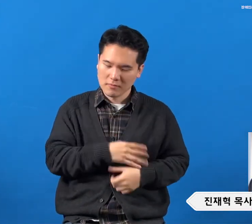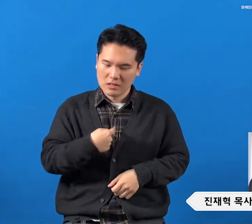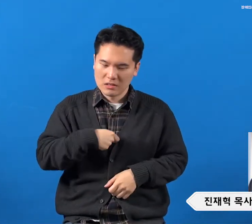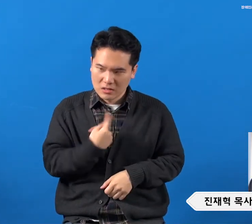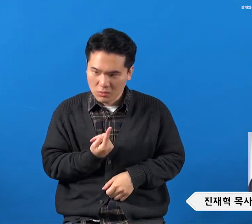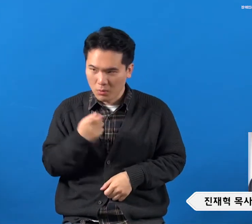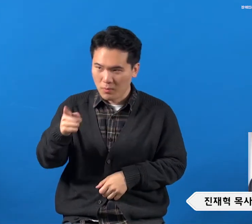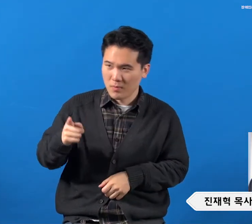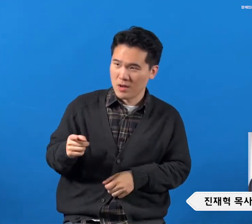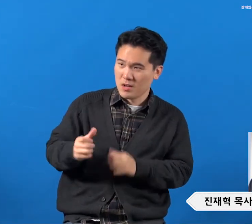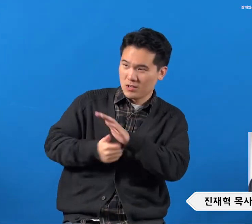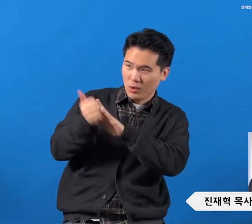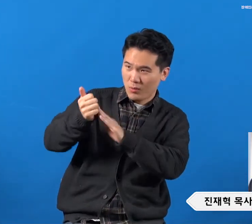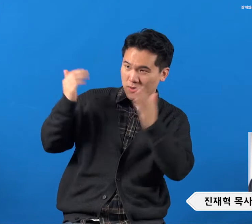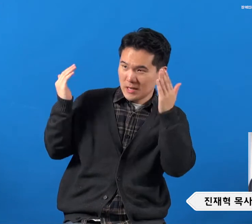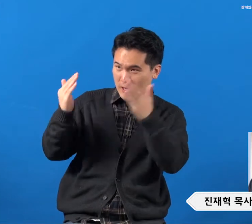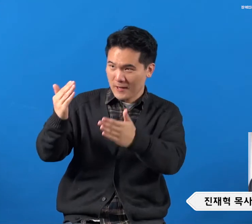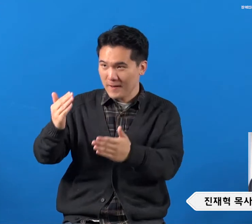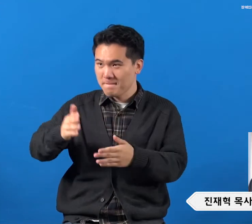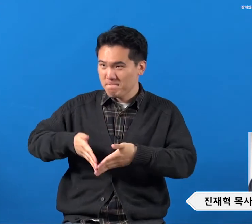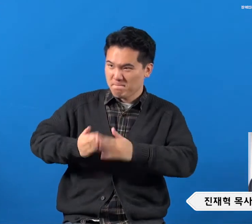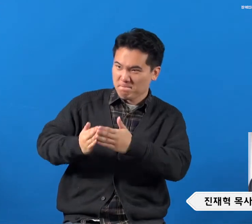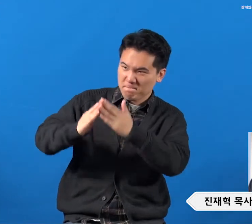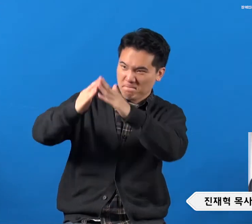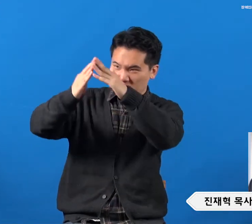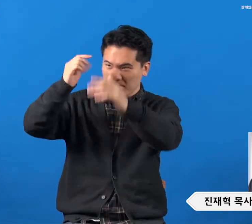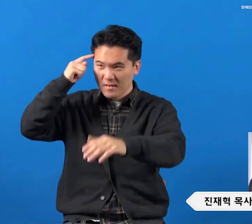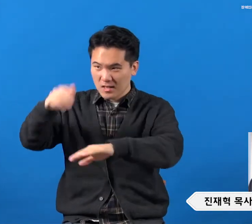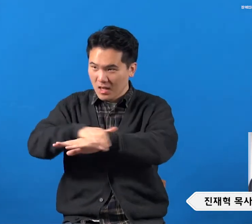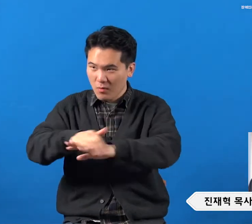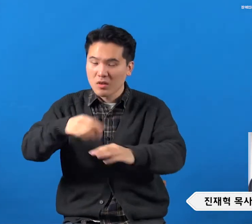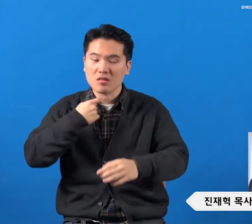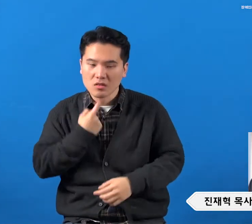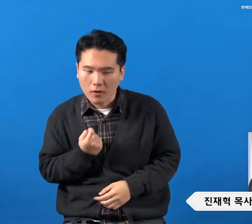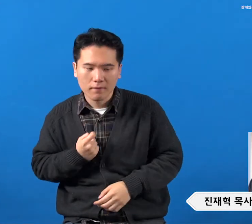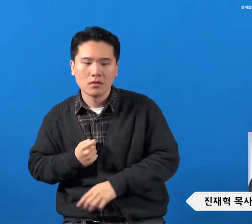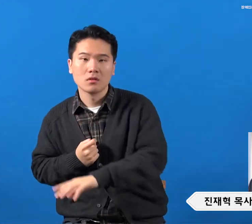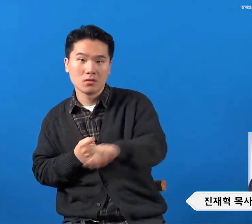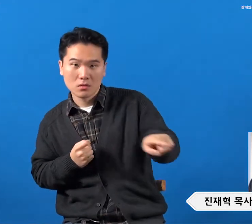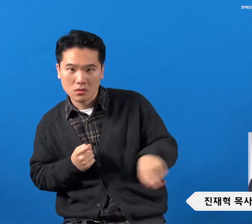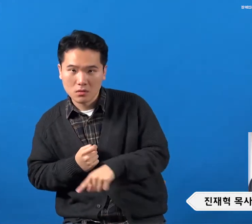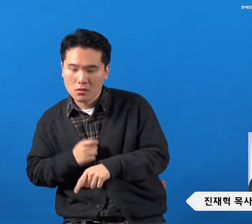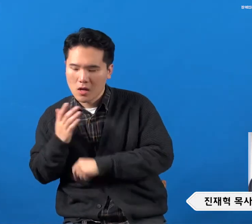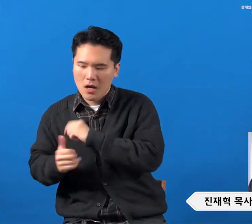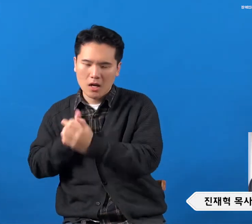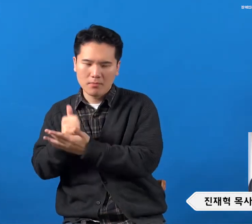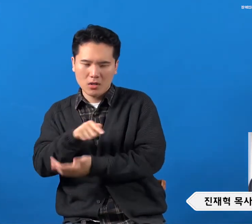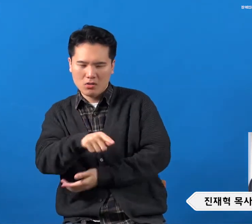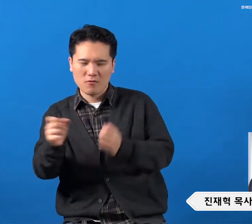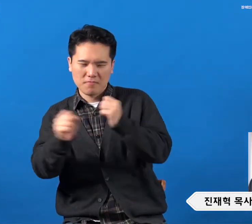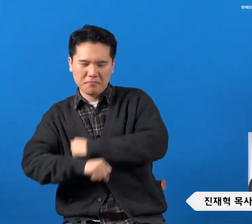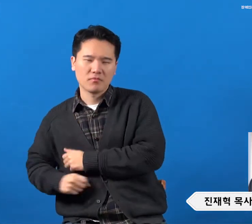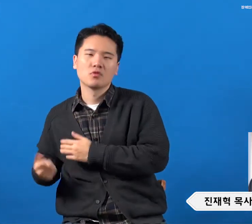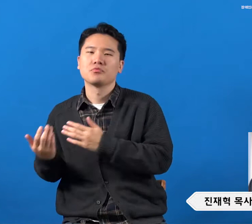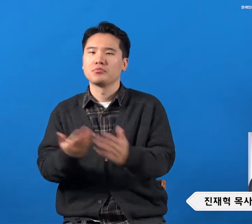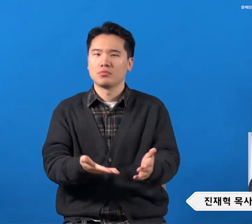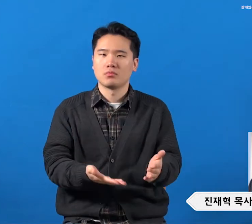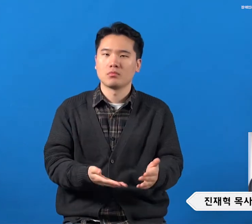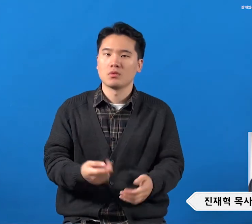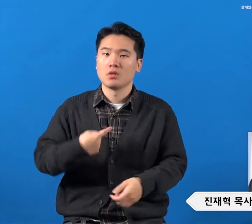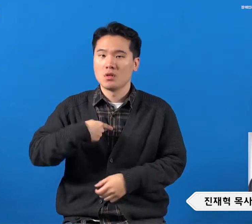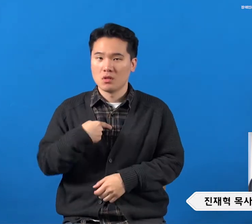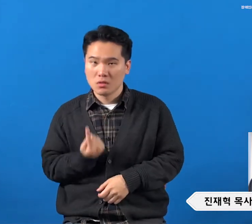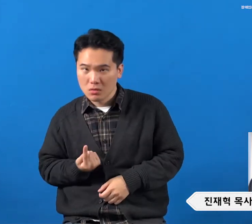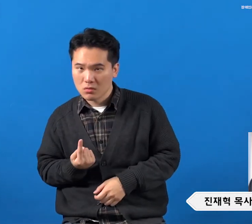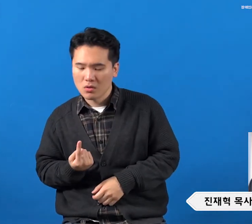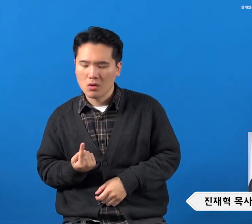스스로 세우며 성공을 향해 하늘의 지면을 탑을 쌓았던 그들, 자기 이름을 스스로 내고자 했던